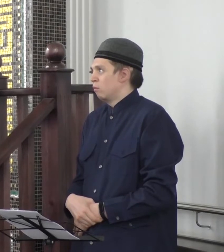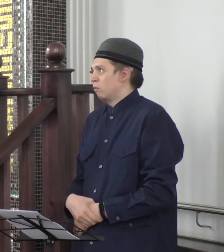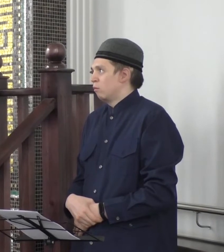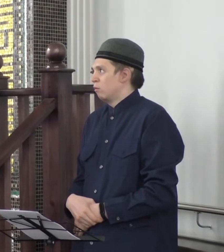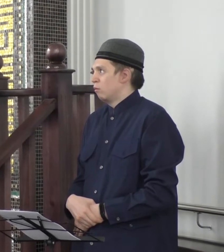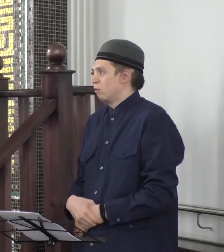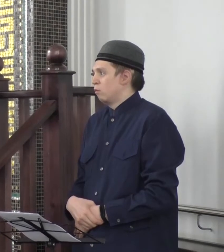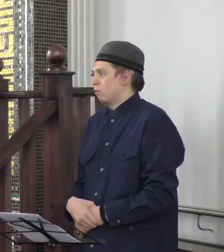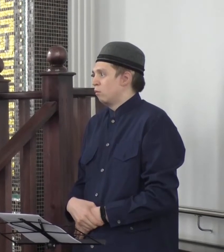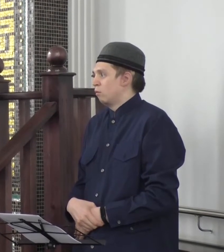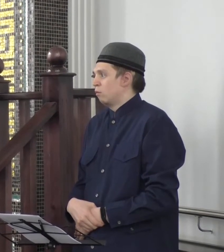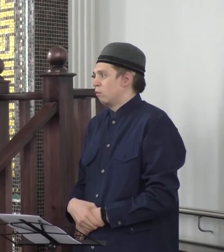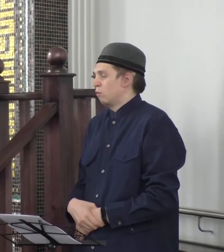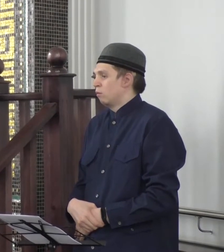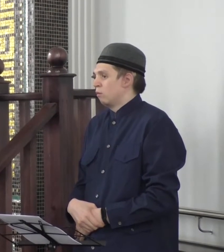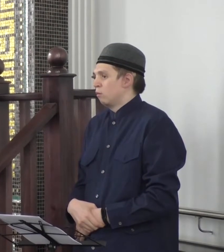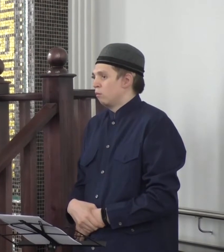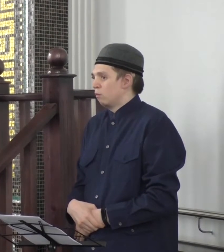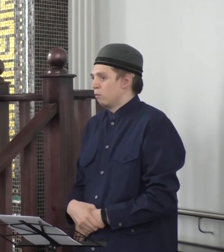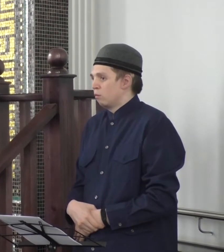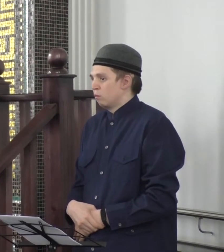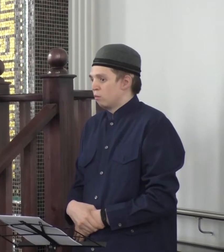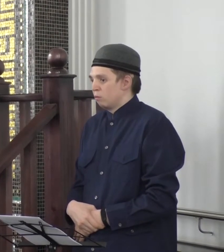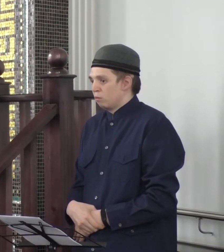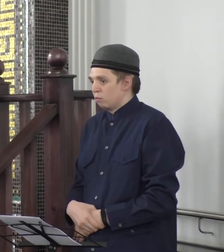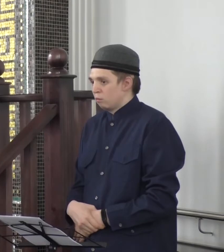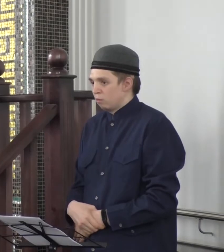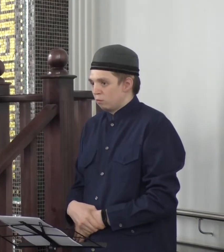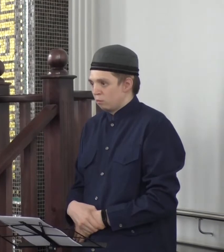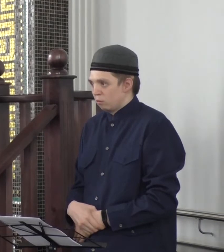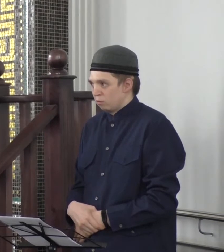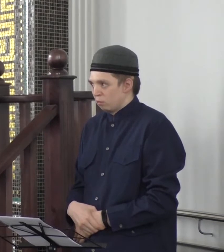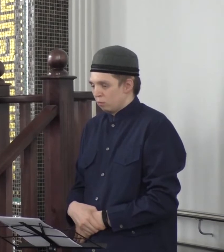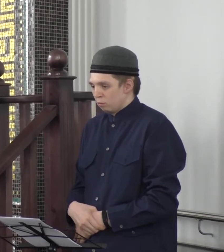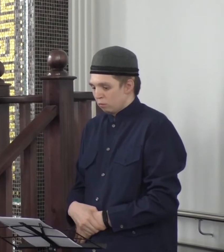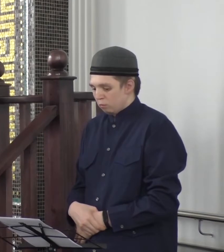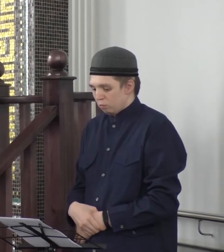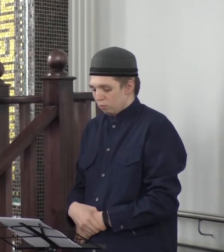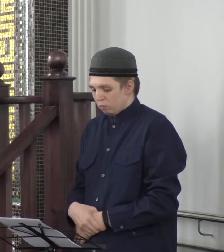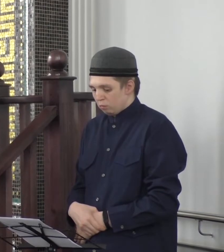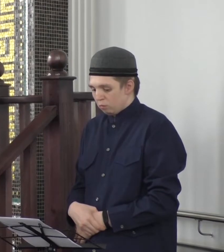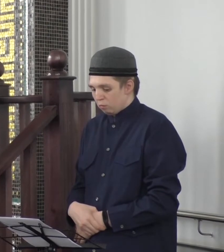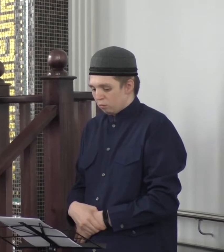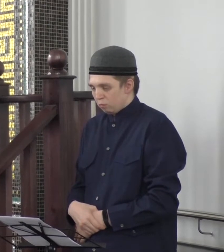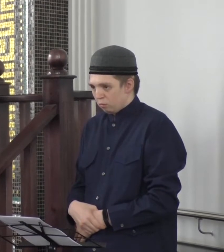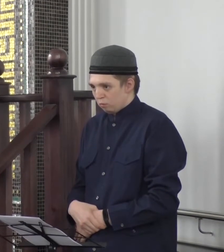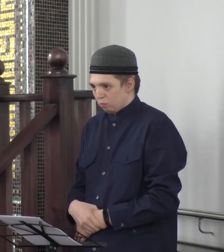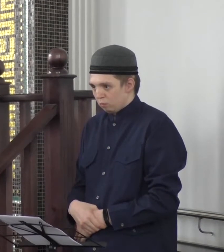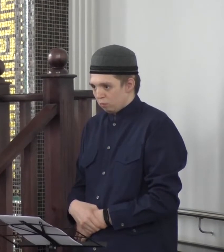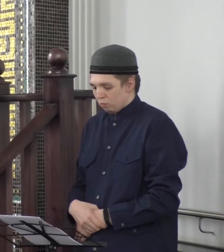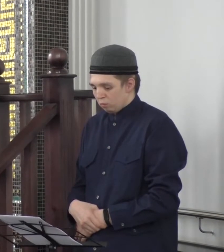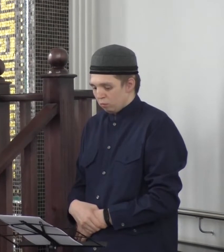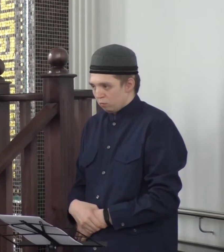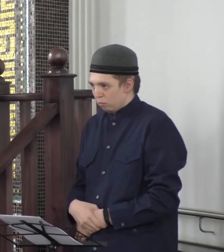الذين آمنوا اتقوا الله وقولوا قولا سديدا يصلح لكم أعمالكم ويغفر لكم ذنوبكم ومن يطع الله ورسوله